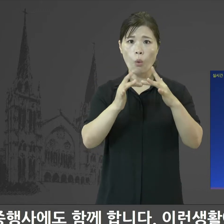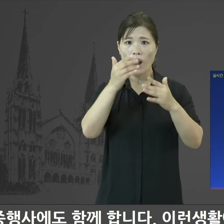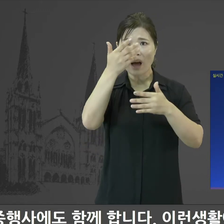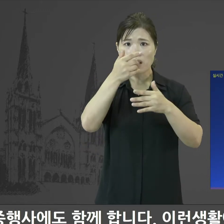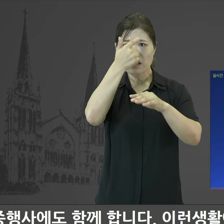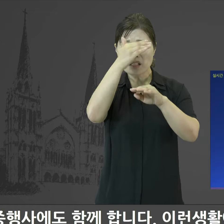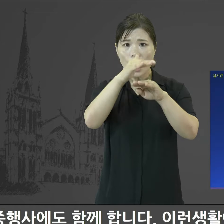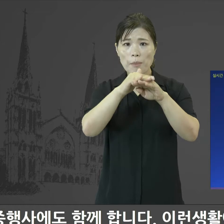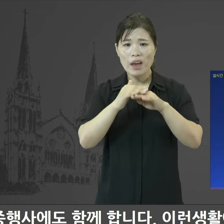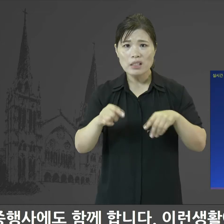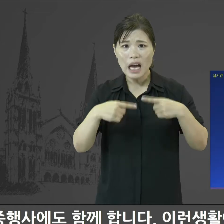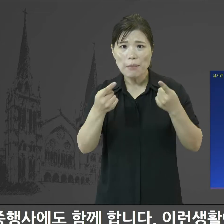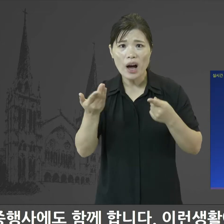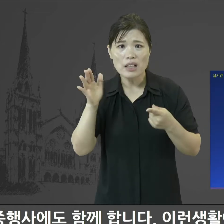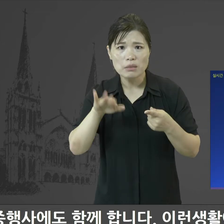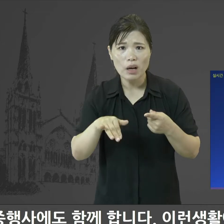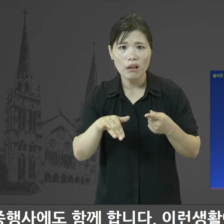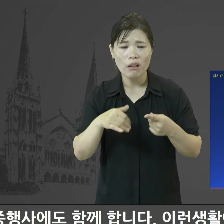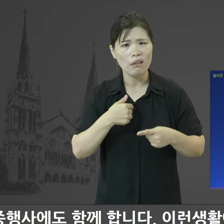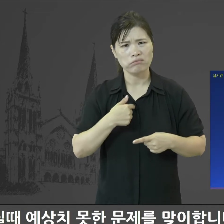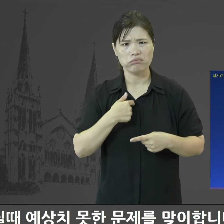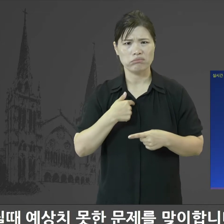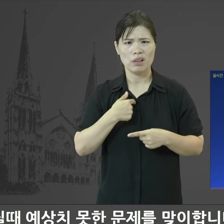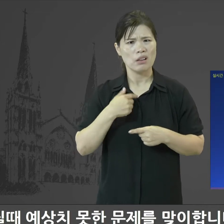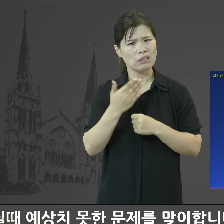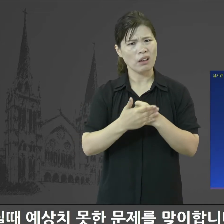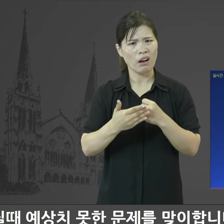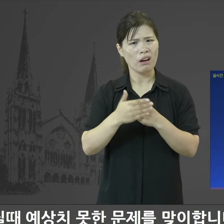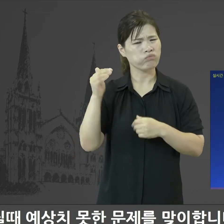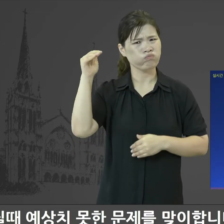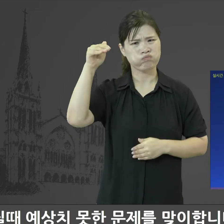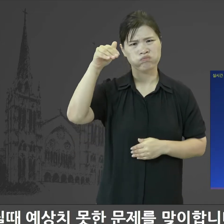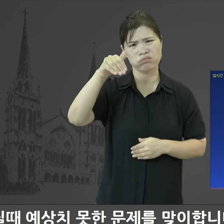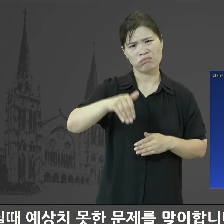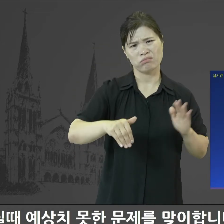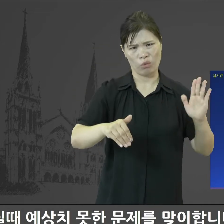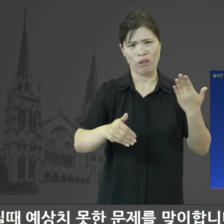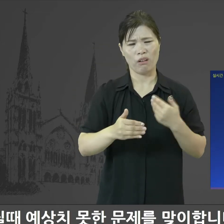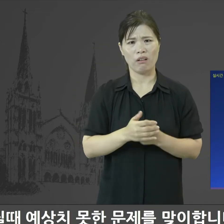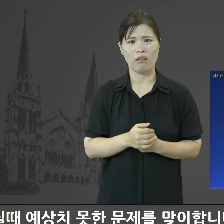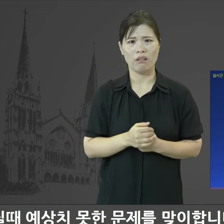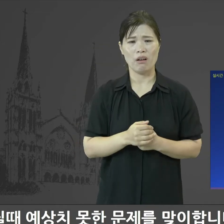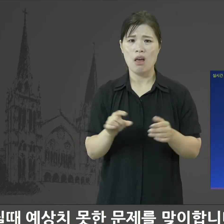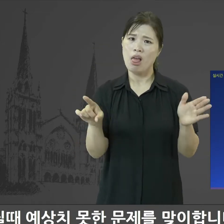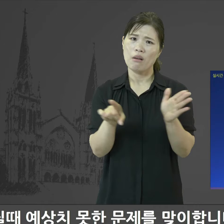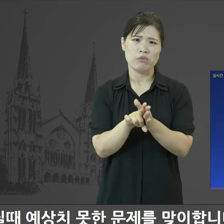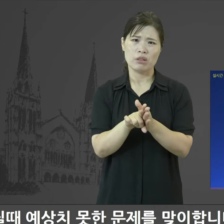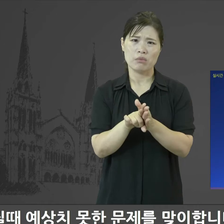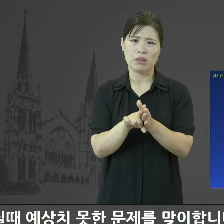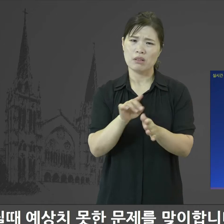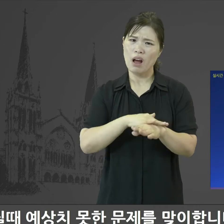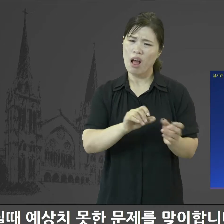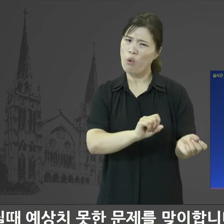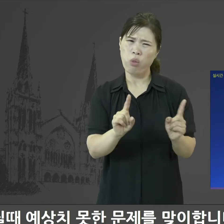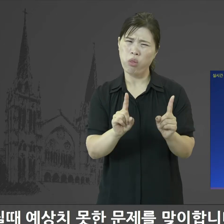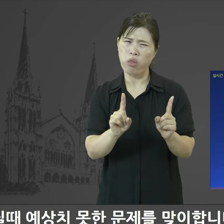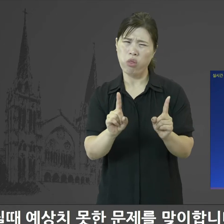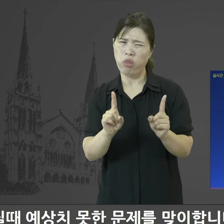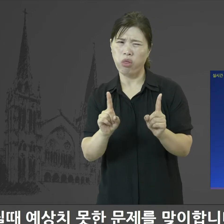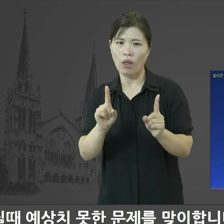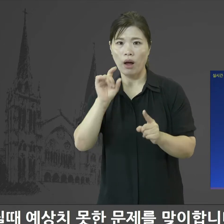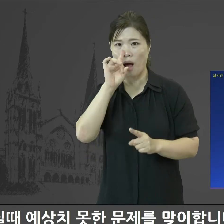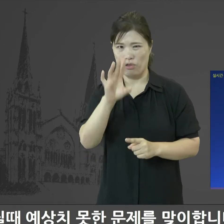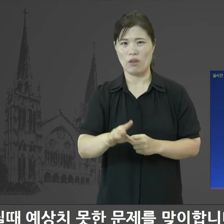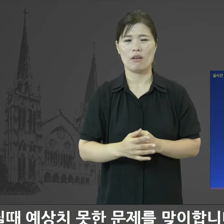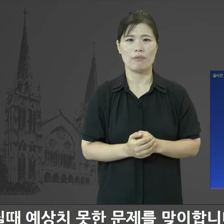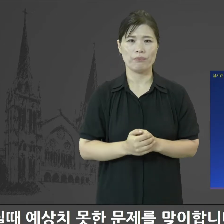이전만큼의 은혜가 없다고 본인이 느끼기도 합니다. 발버둥을 쳐봐도 믿음이 잘 회복되지 않습니다.